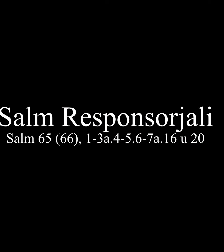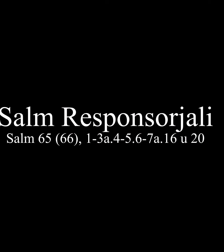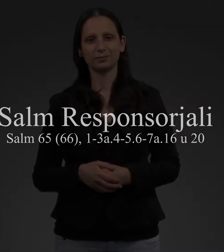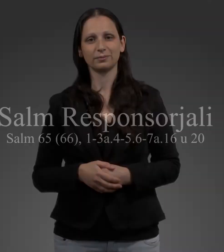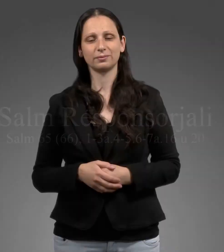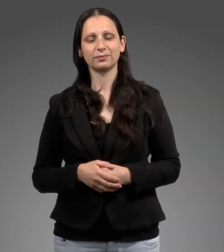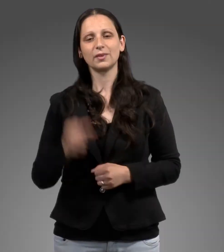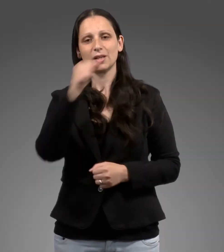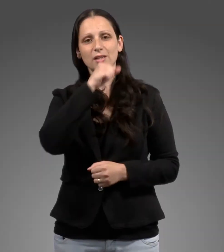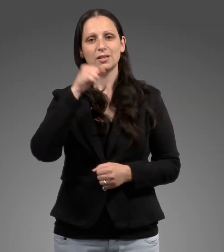Psalm responsorjali.